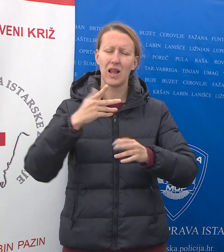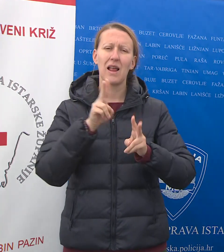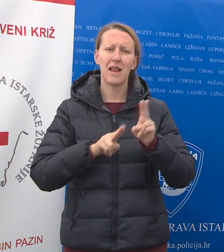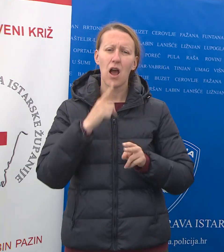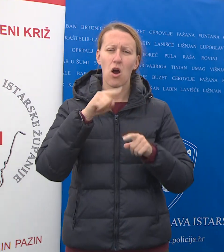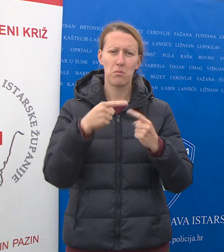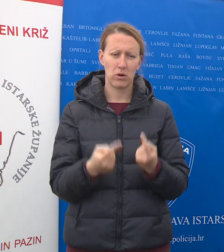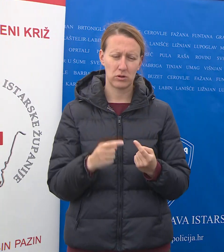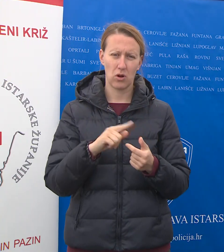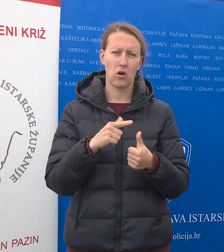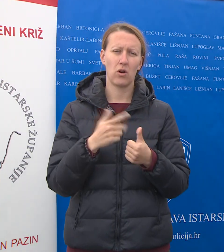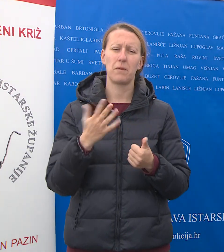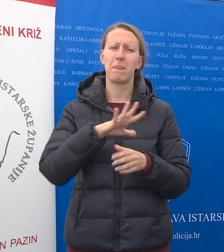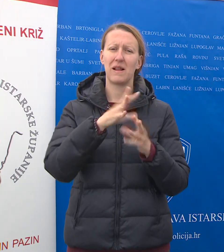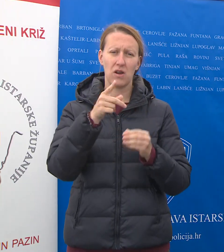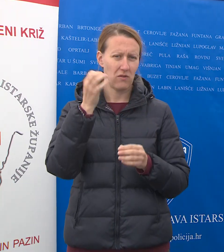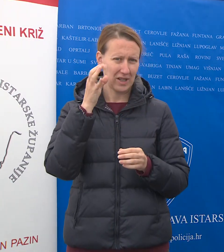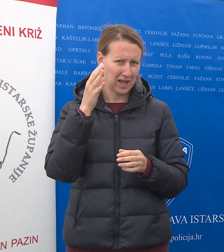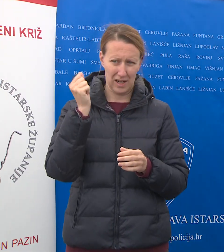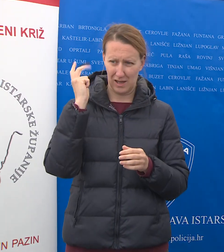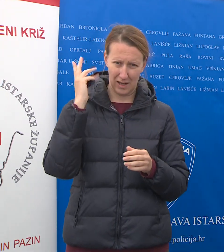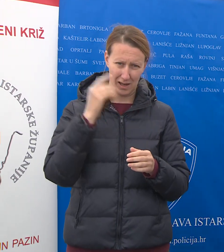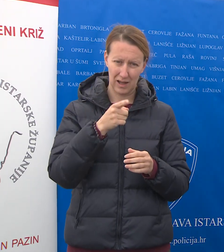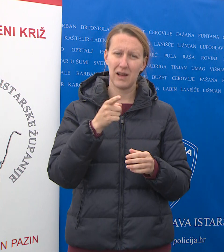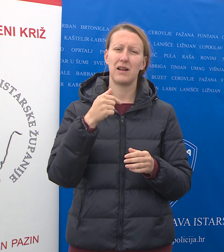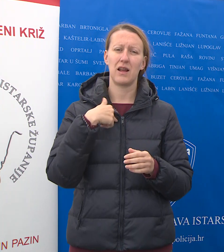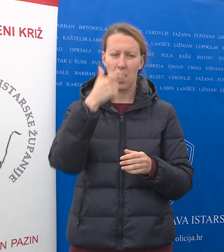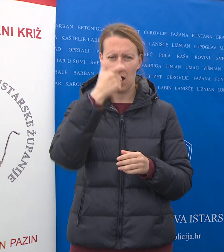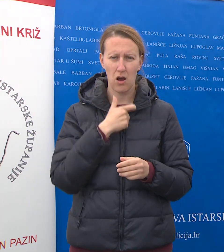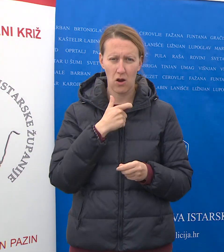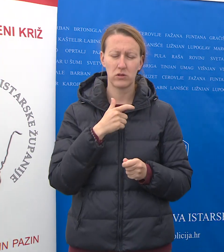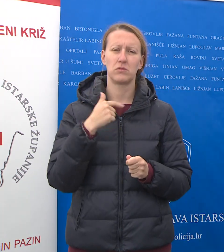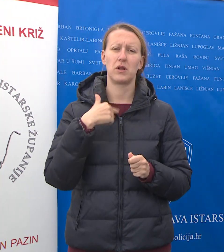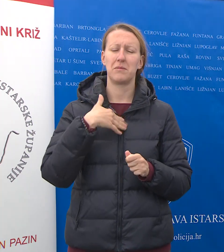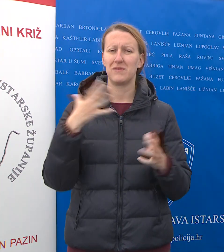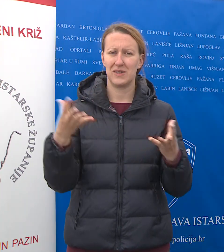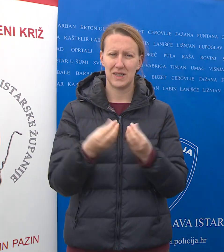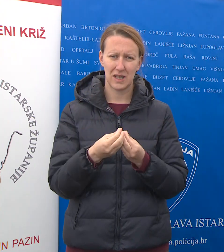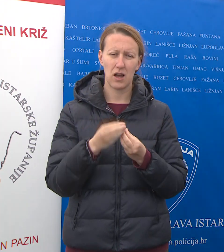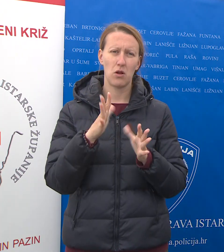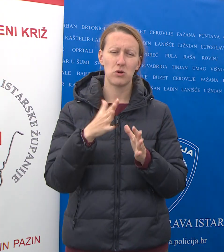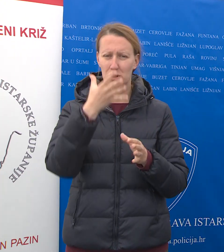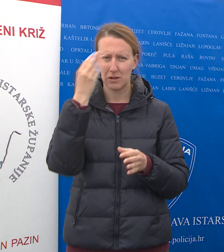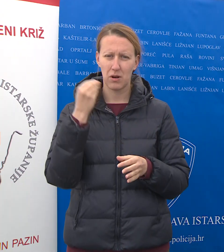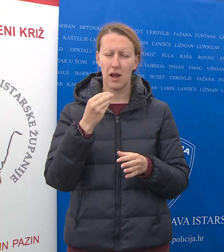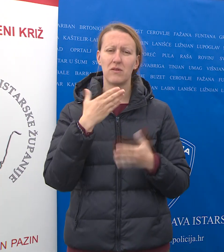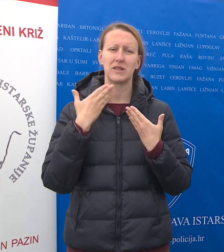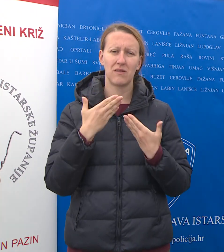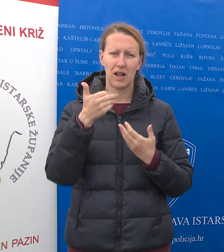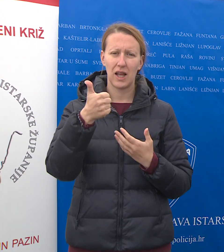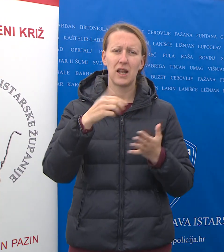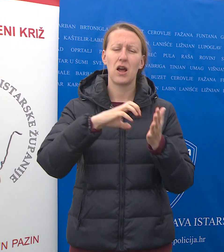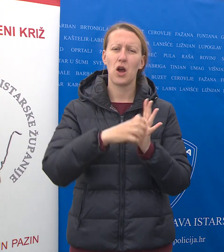koja postoji. Naime, svih ovih dana ja osobno, a i mi svi skupa, smo se možda zaboravili zahvaliti